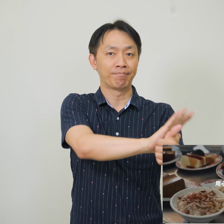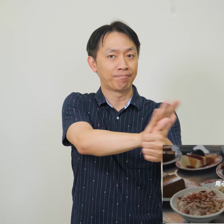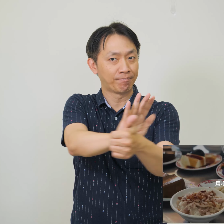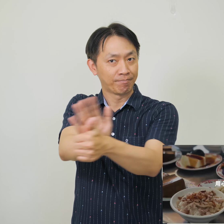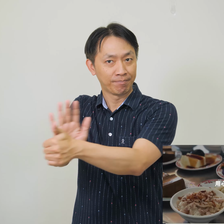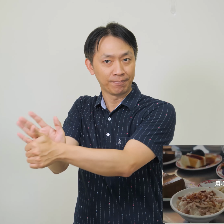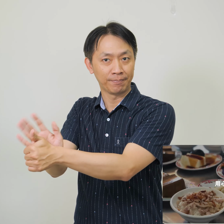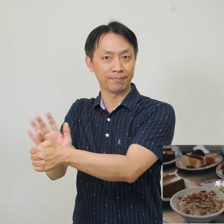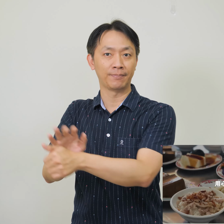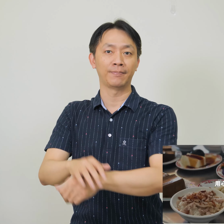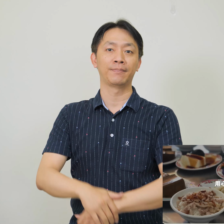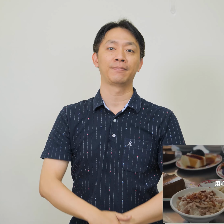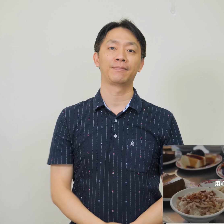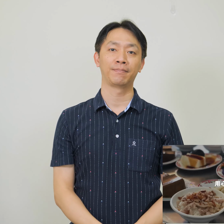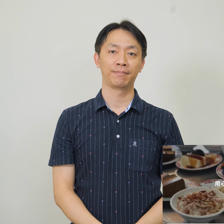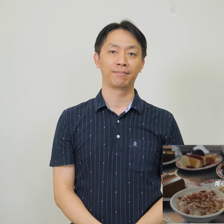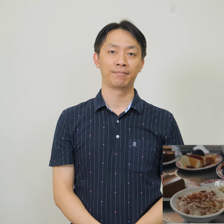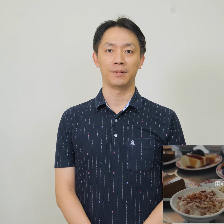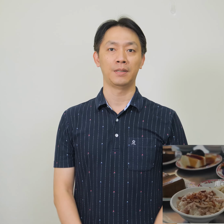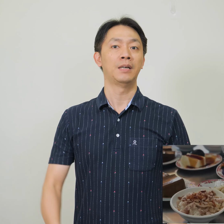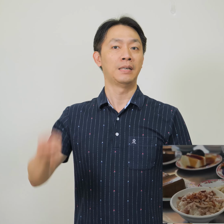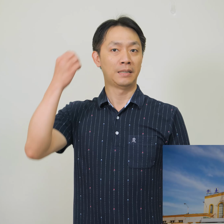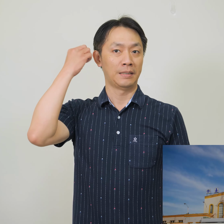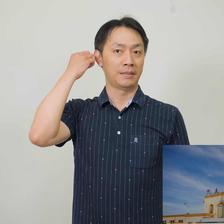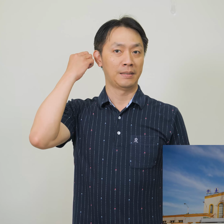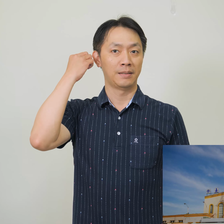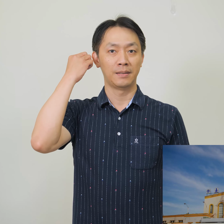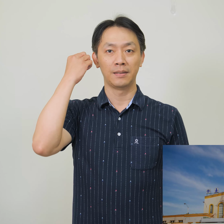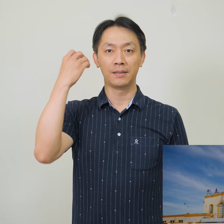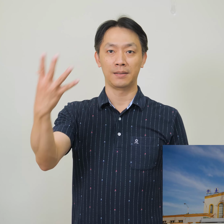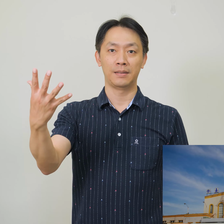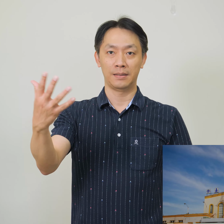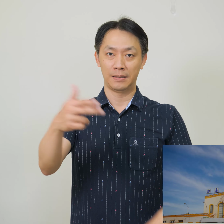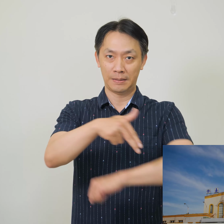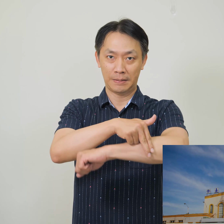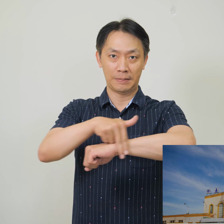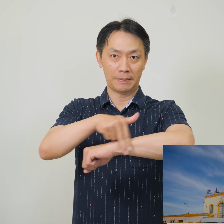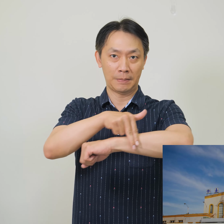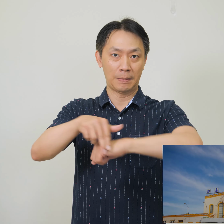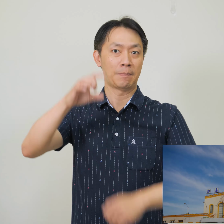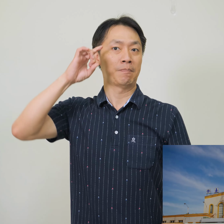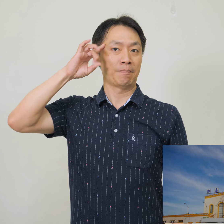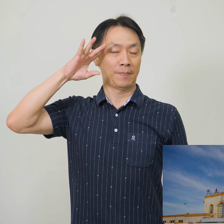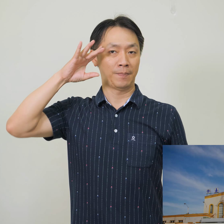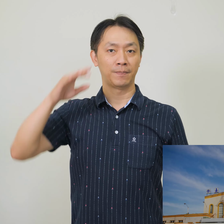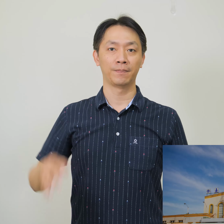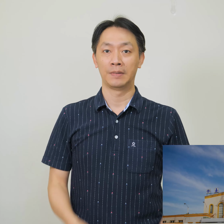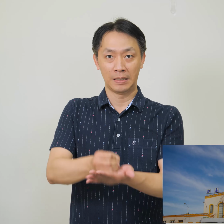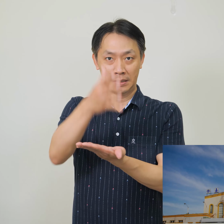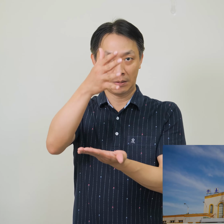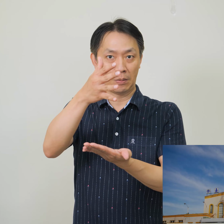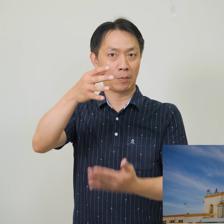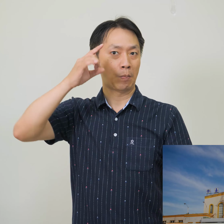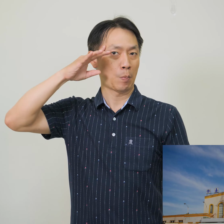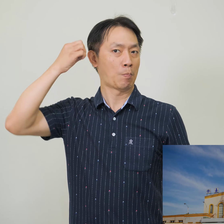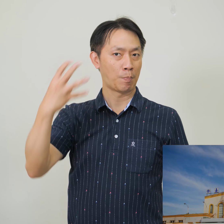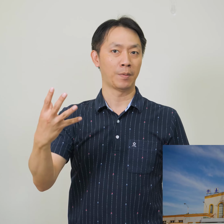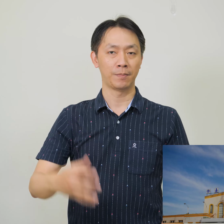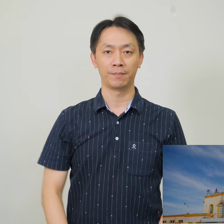用心款待你。新生代最冲编辑首脑，景观建筑新锐思想家，地方